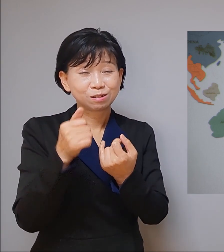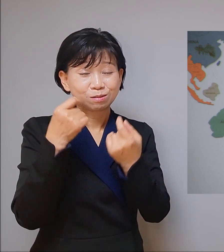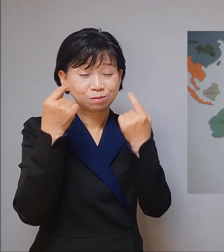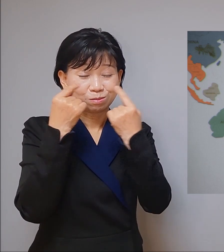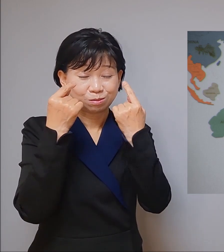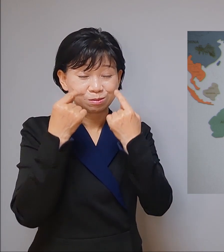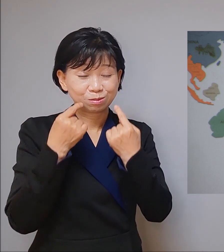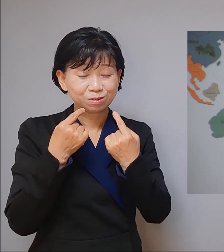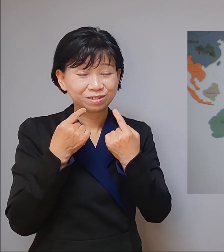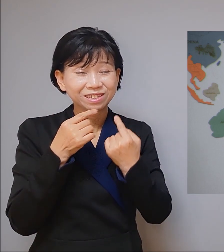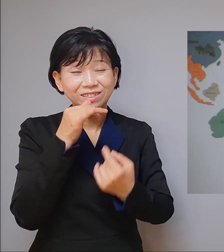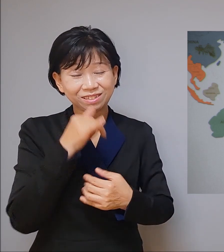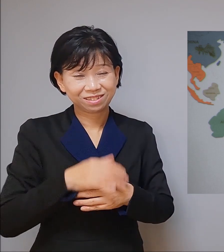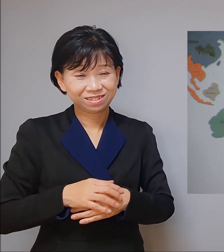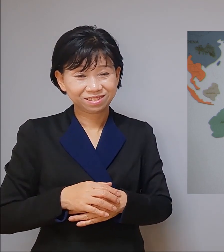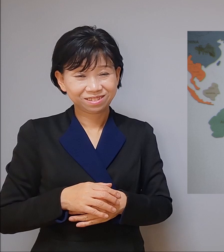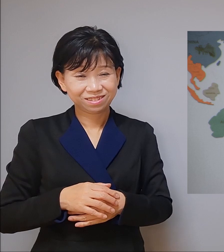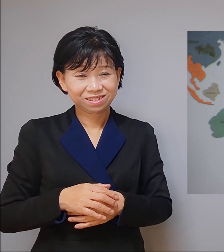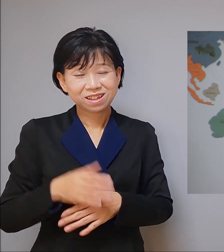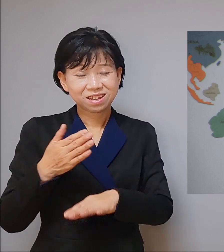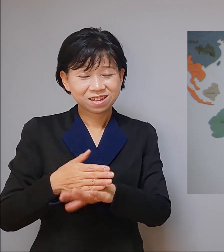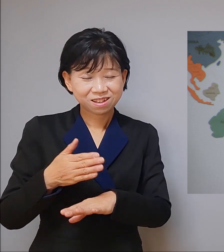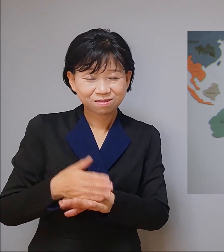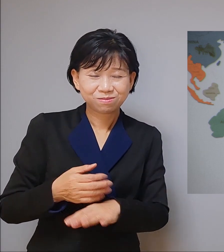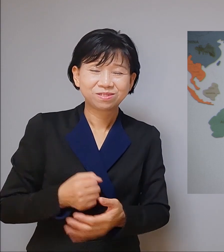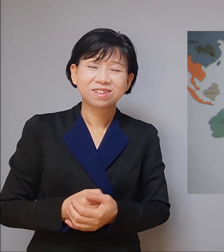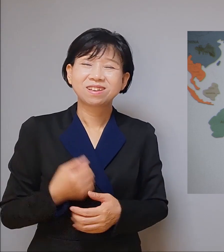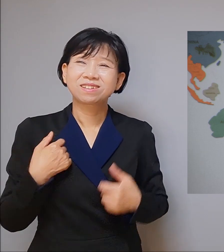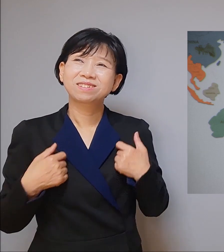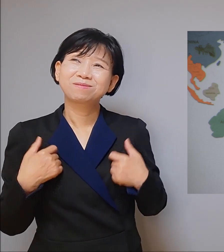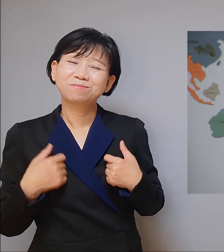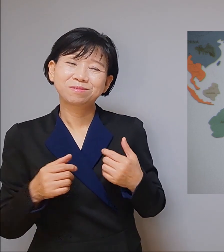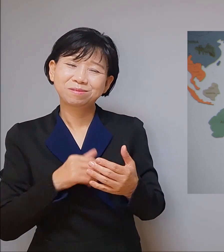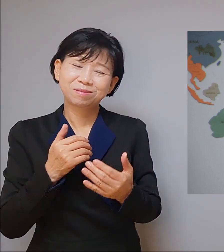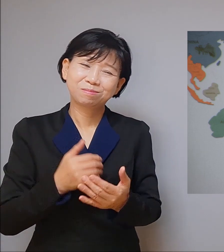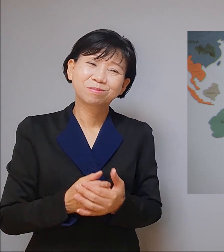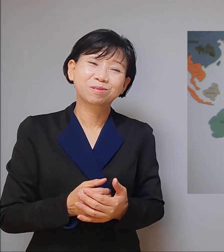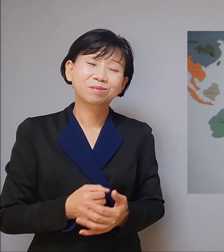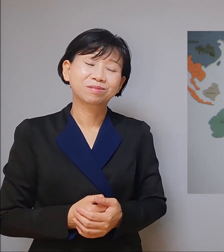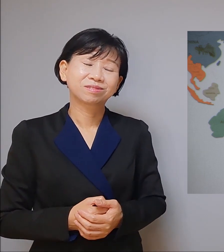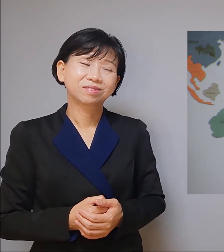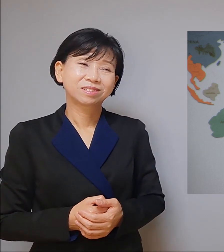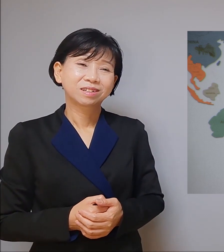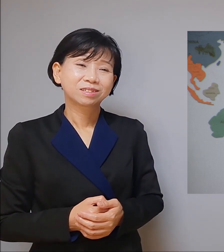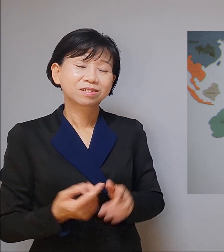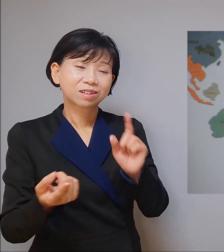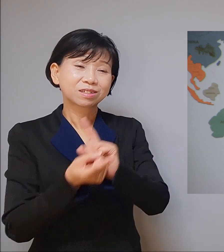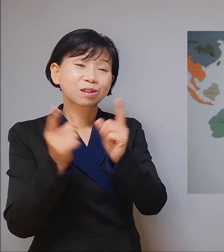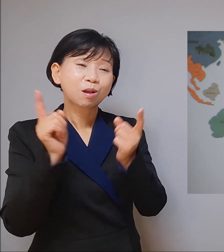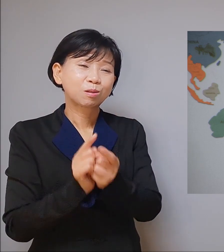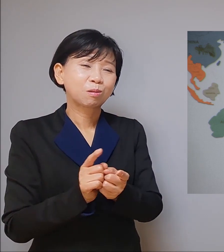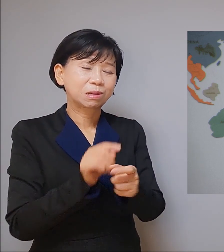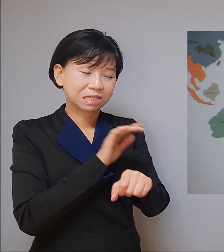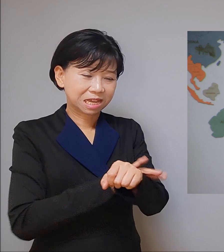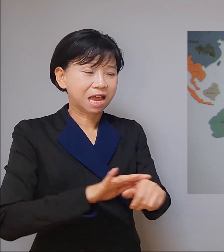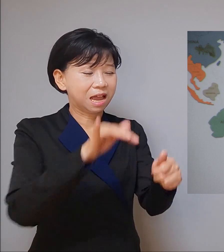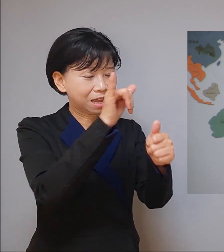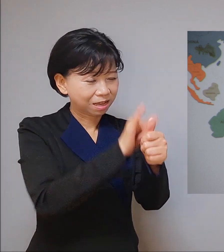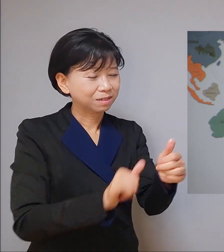목사의 질문에 잘 섬기겠다 서약을 합니다. 그럼 목사는 부부가 되었다고 한